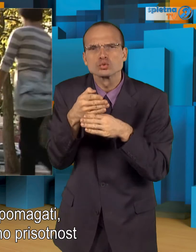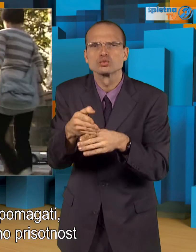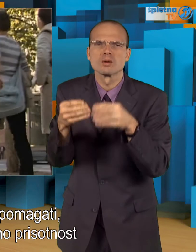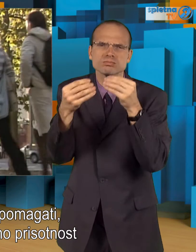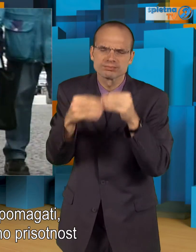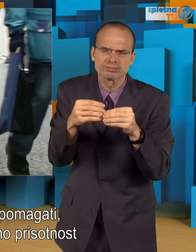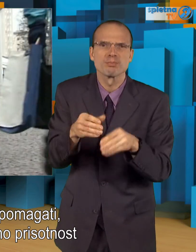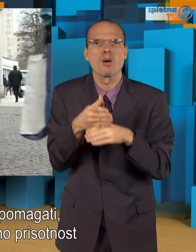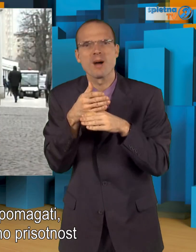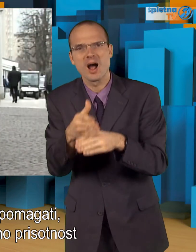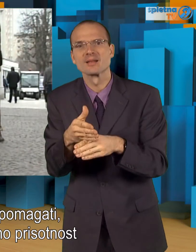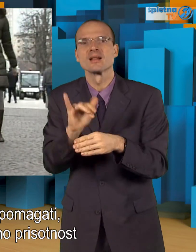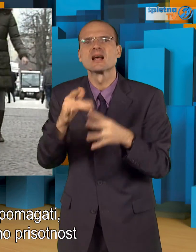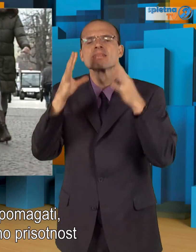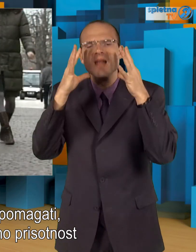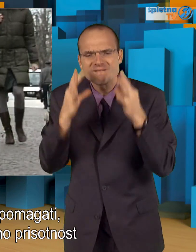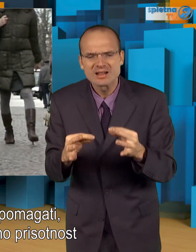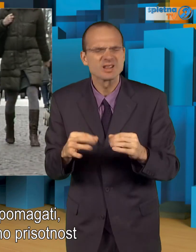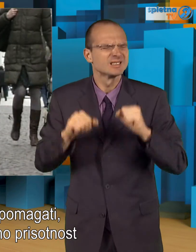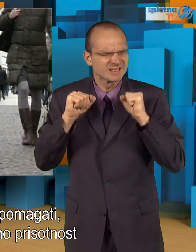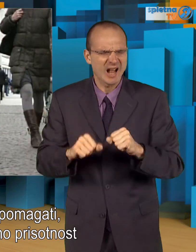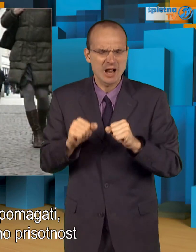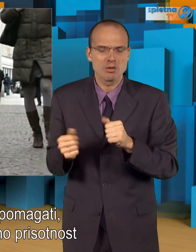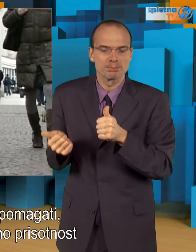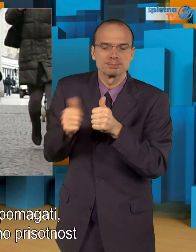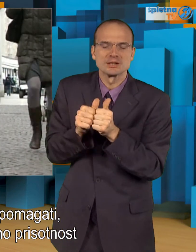stalno prisotnost šumenja v enem ali obeh ušesih.